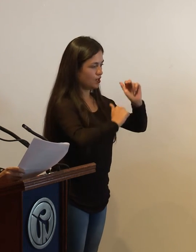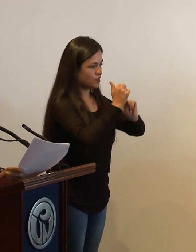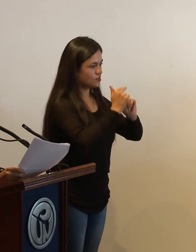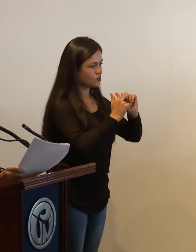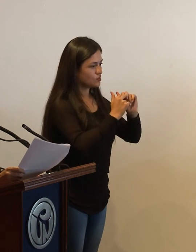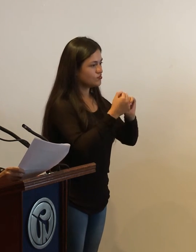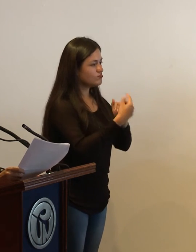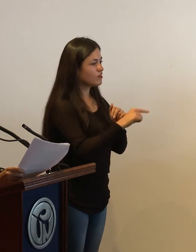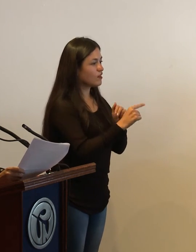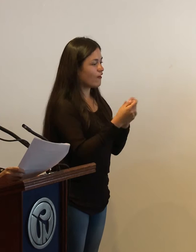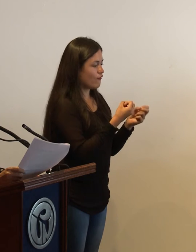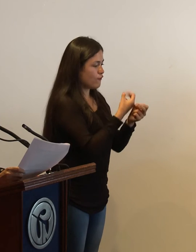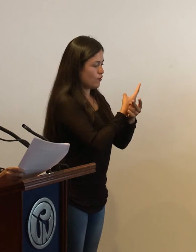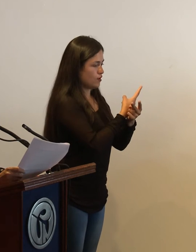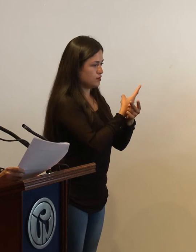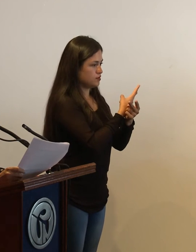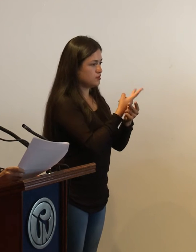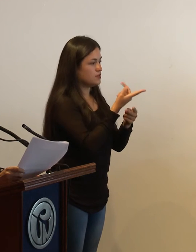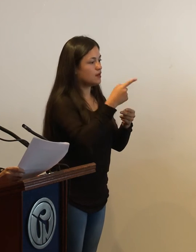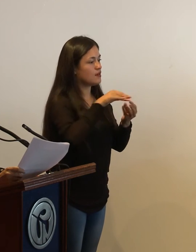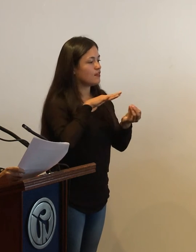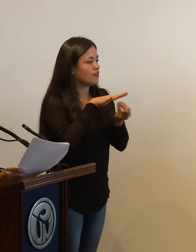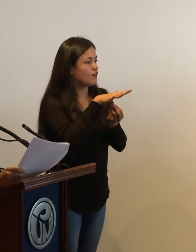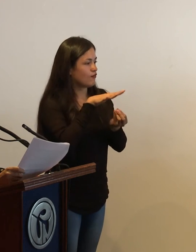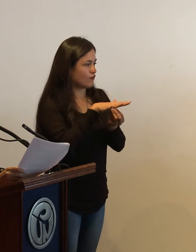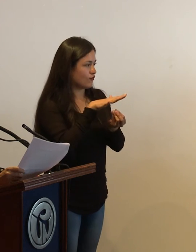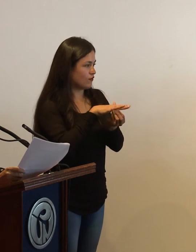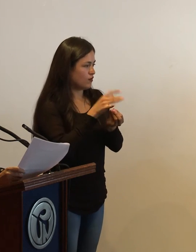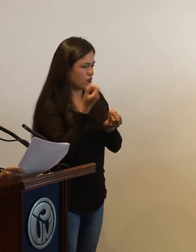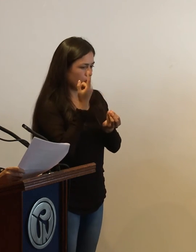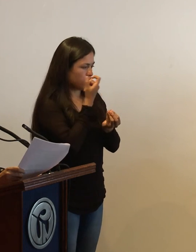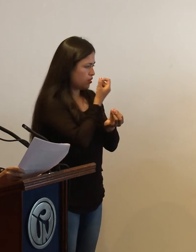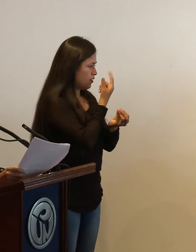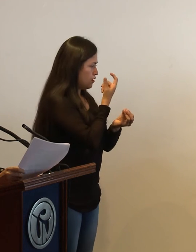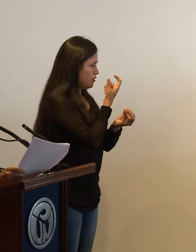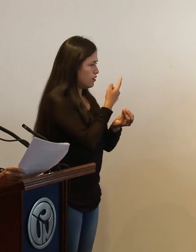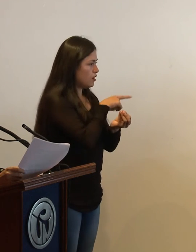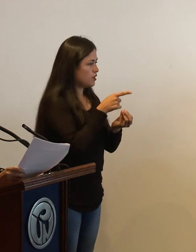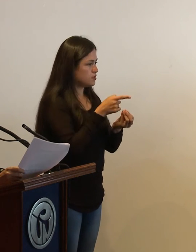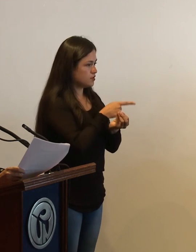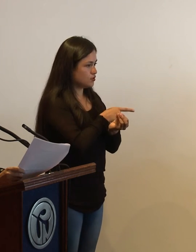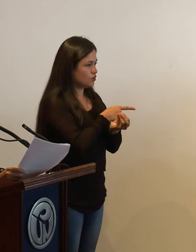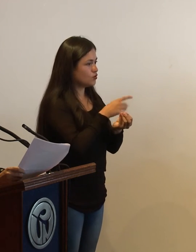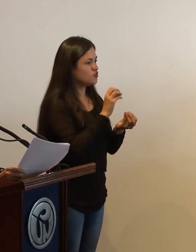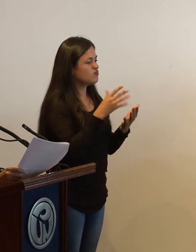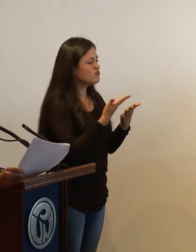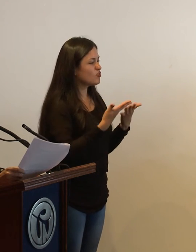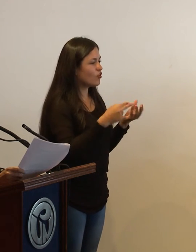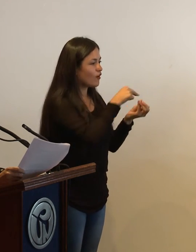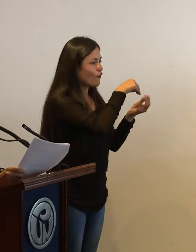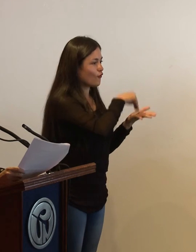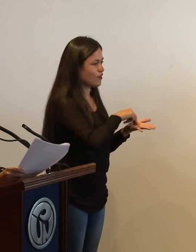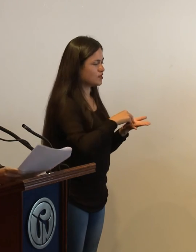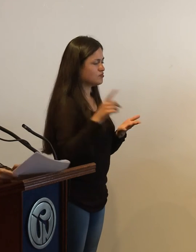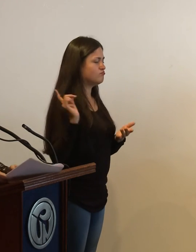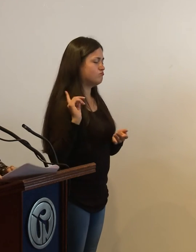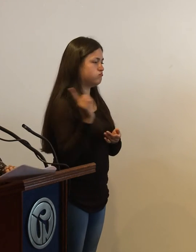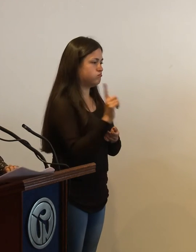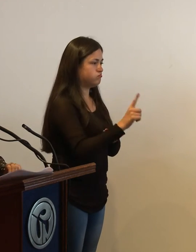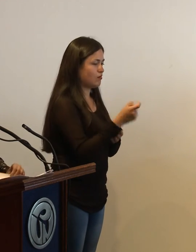de la violencia y del conflicto a nivel de, o en el contexto de, una larga